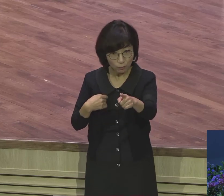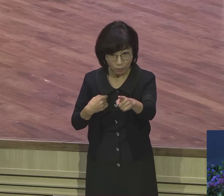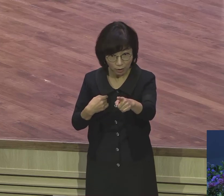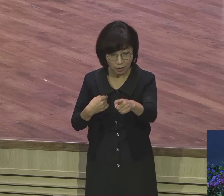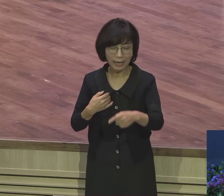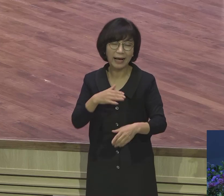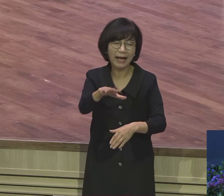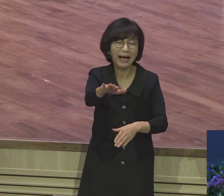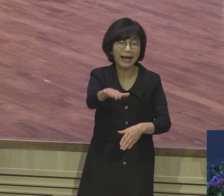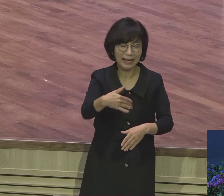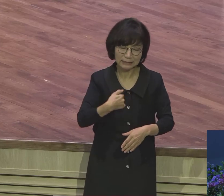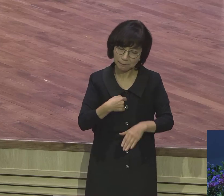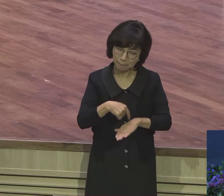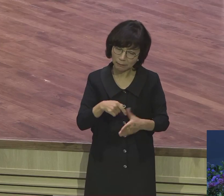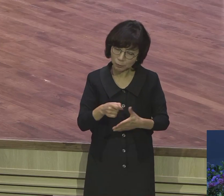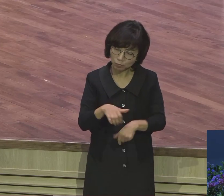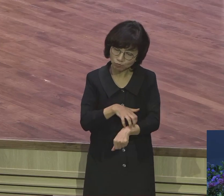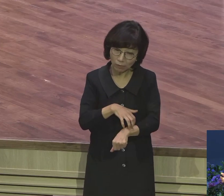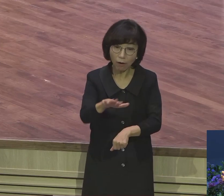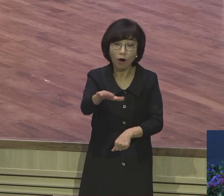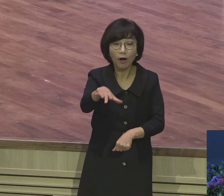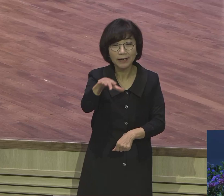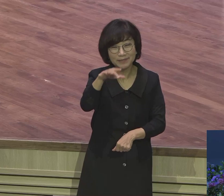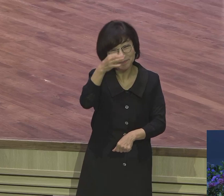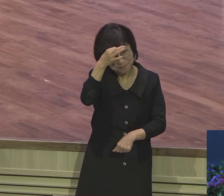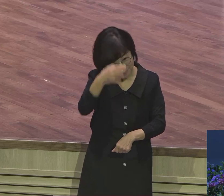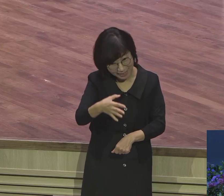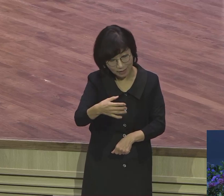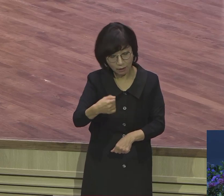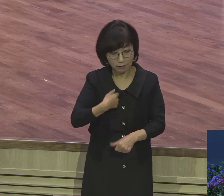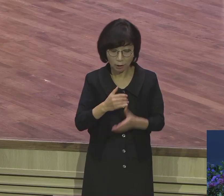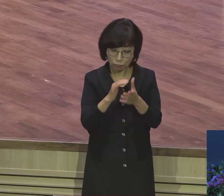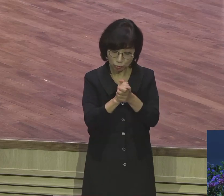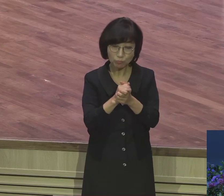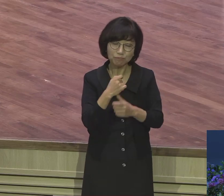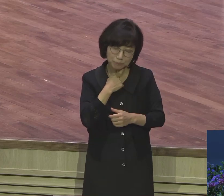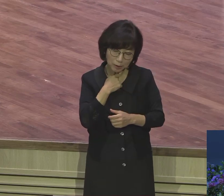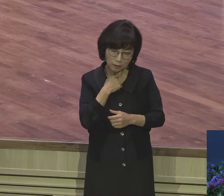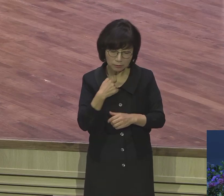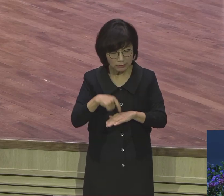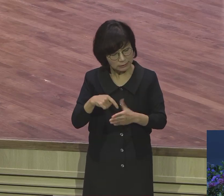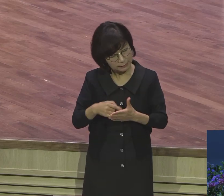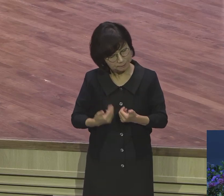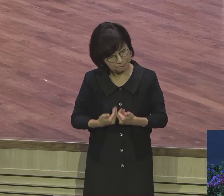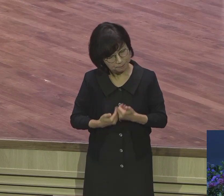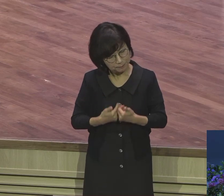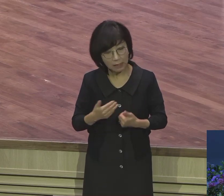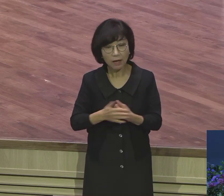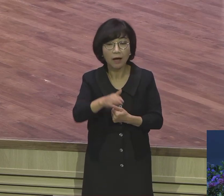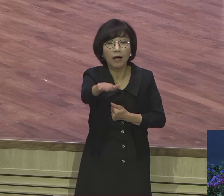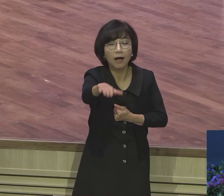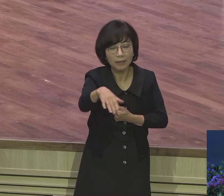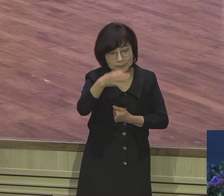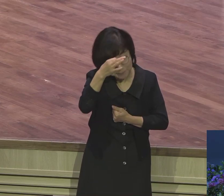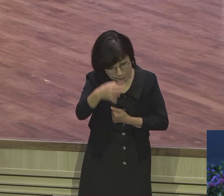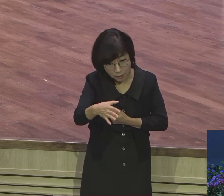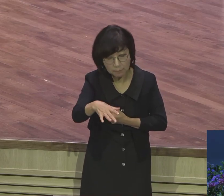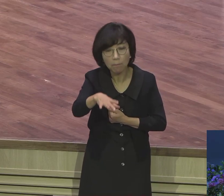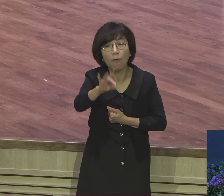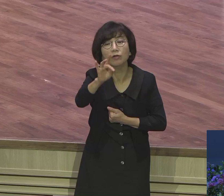그러니까 말이에요. 내 마음이 이러니까 이래야 내가 기도해야 되니까 기도하면 이게 걸려. 기도하는 사람은요